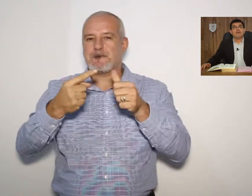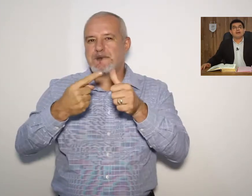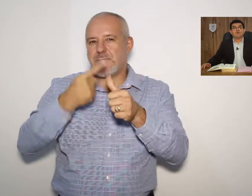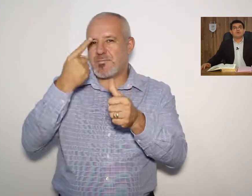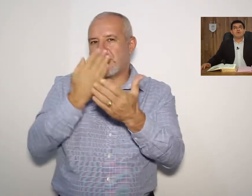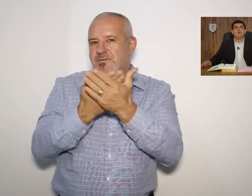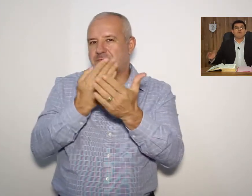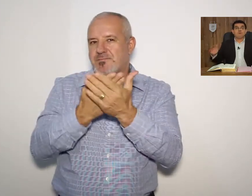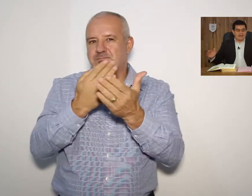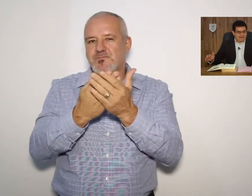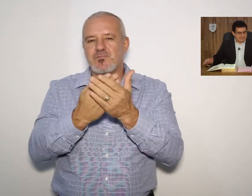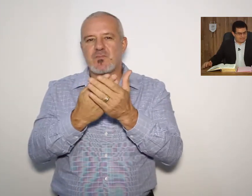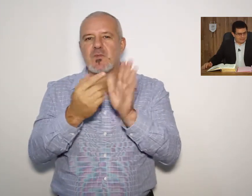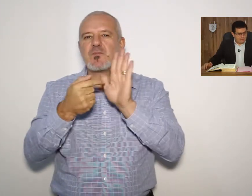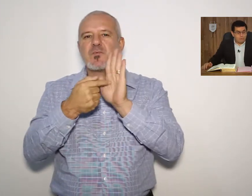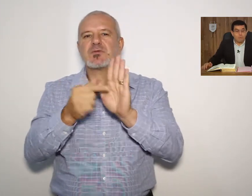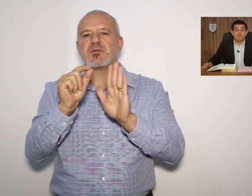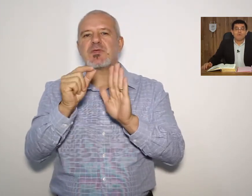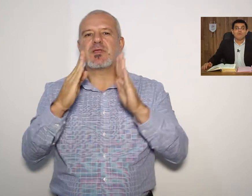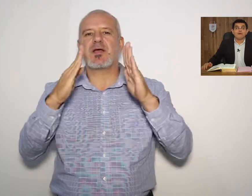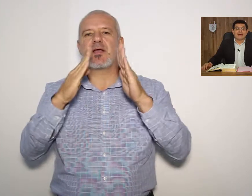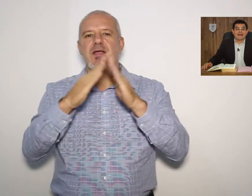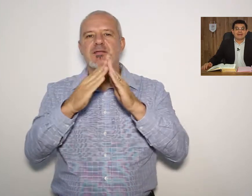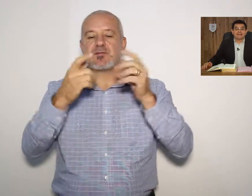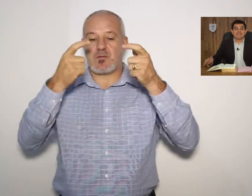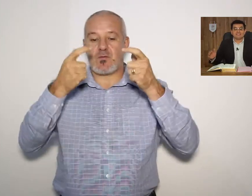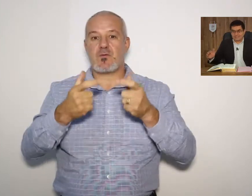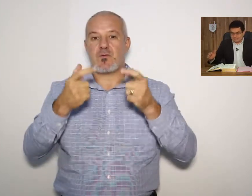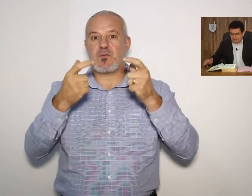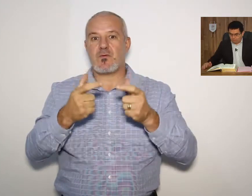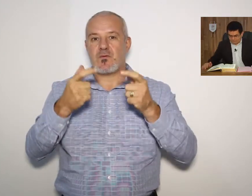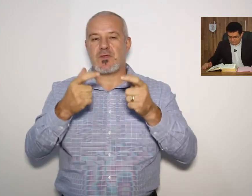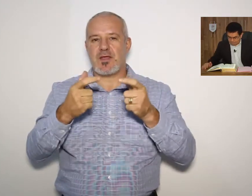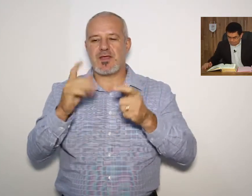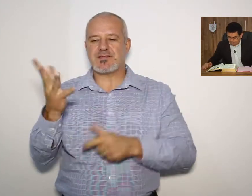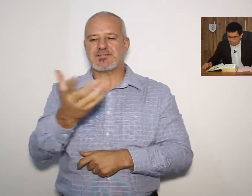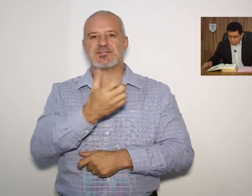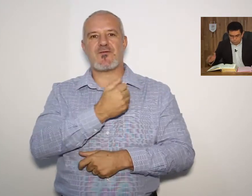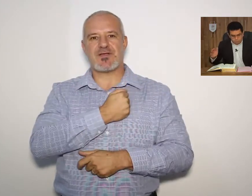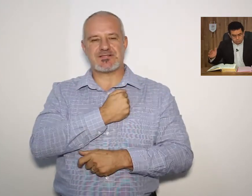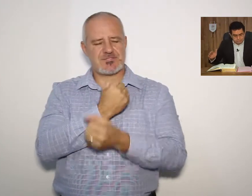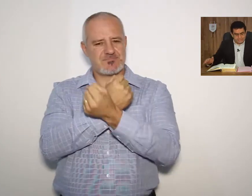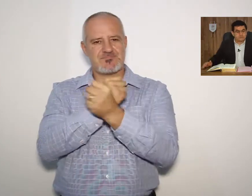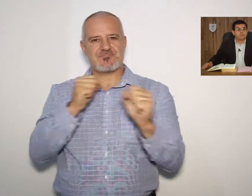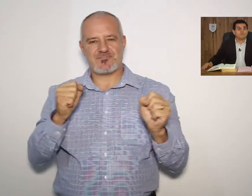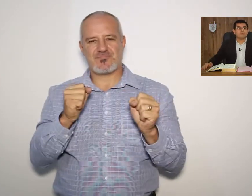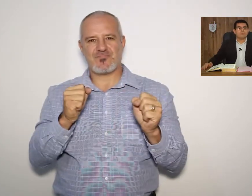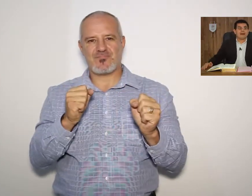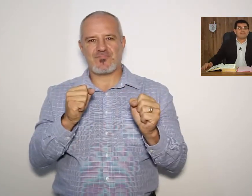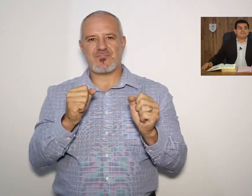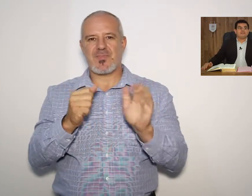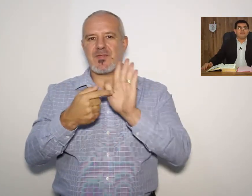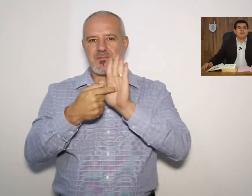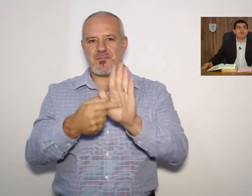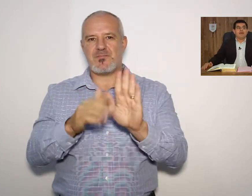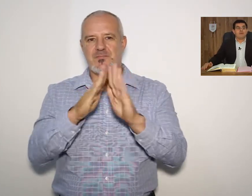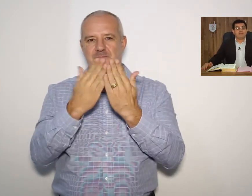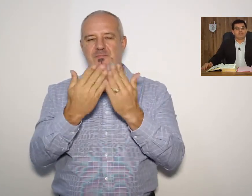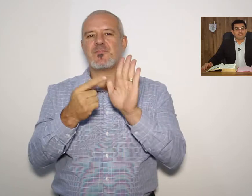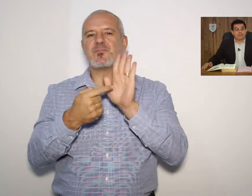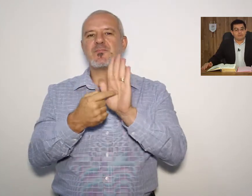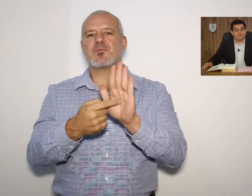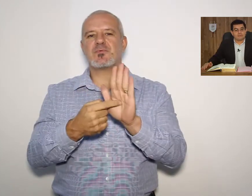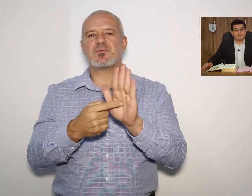estaremos focando o lar como lugar de salvação. O nosso texto base é